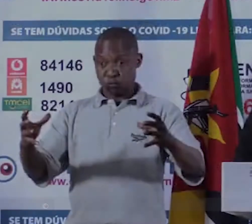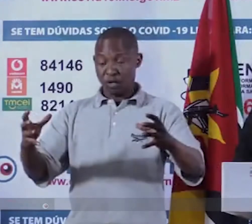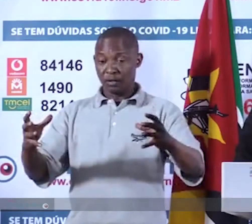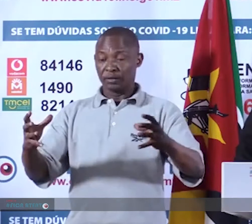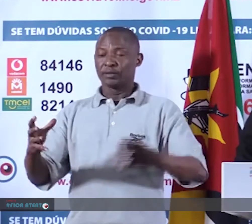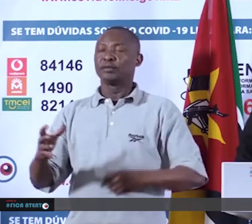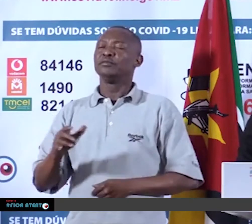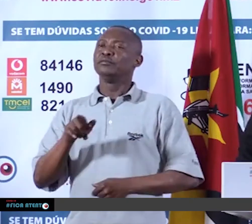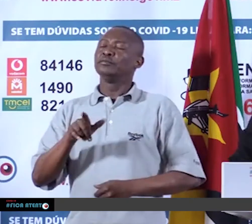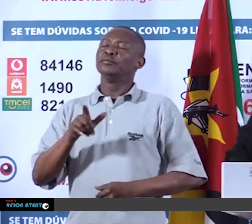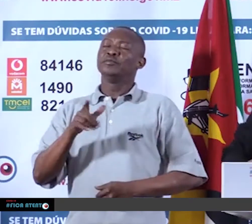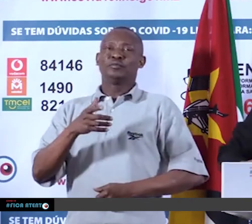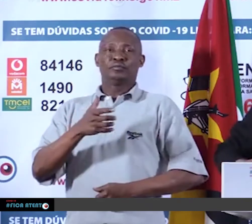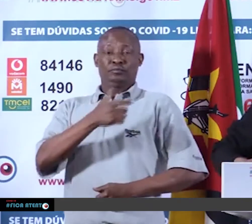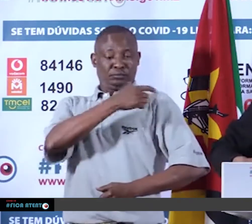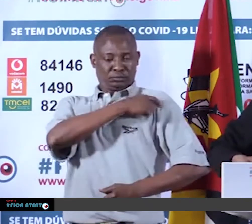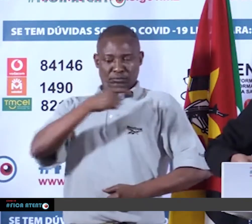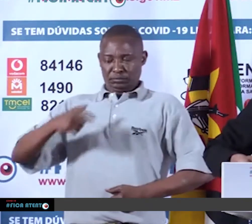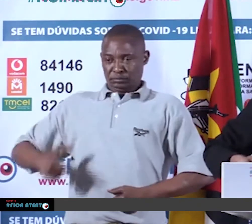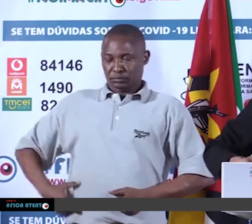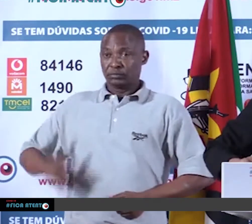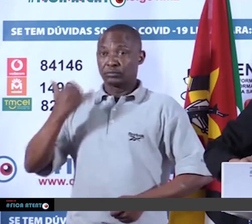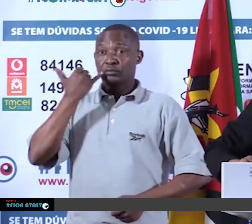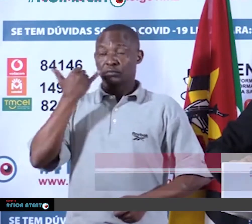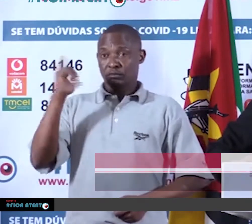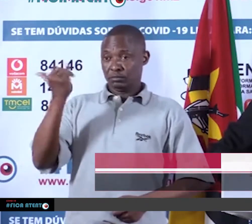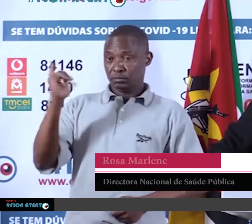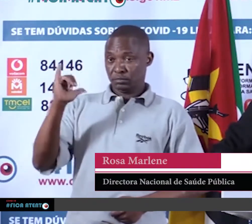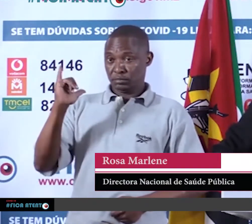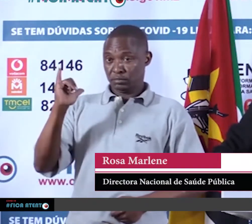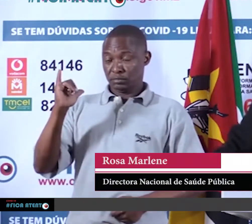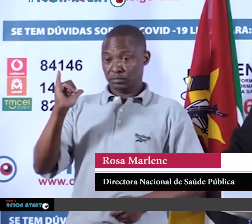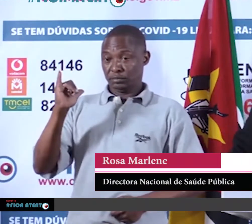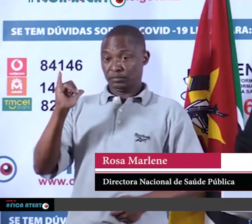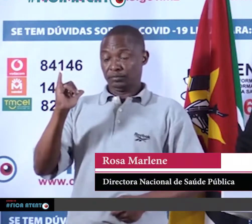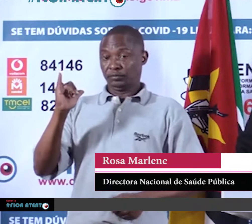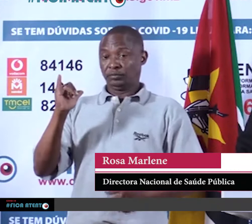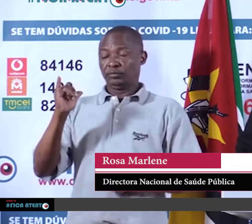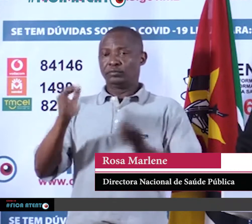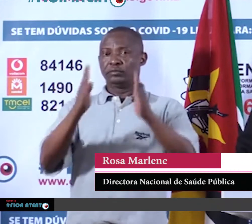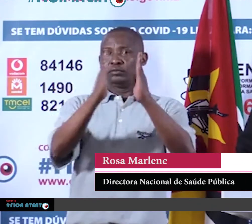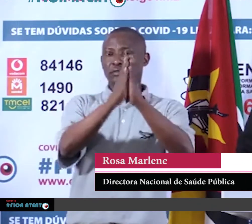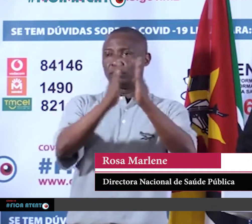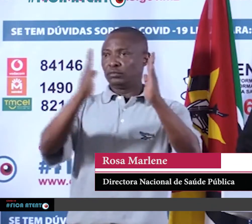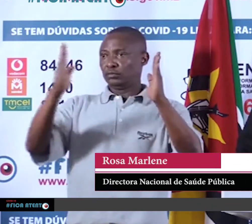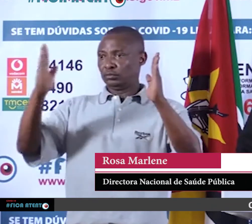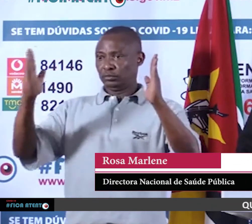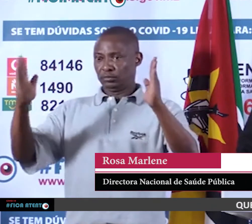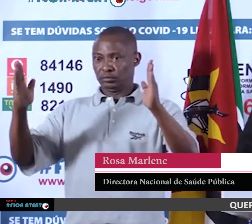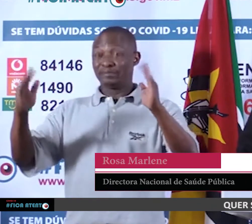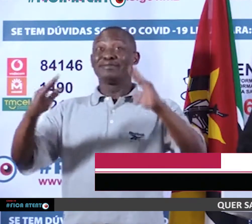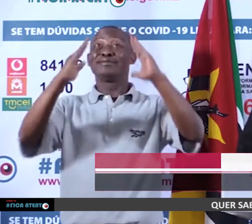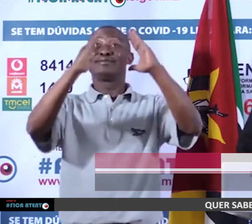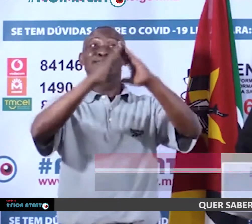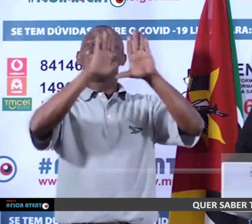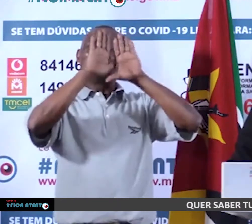Sua Excelência, o Presidente da República, Filipe Jacinto Nunes, prorrogou pela segunda vez, através